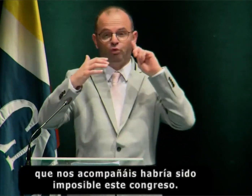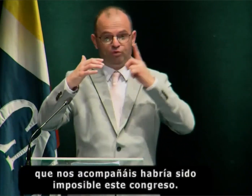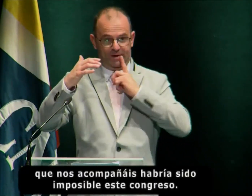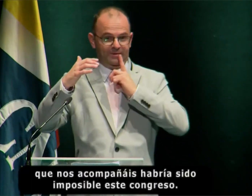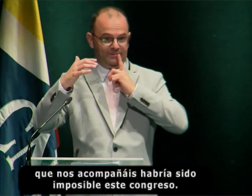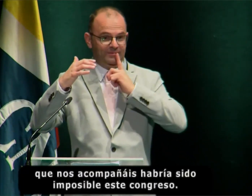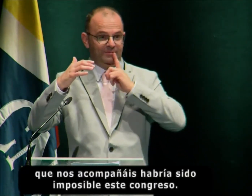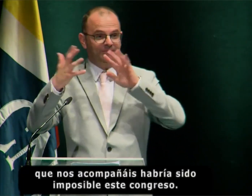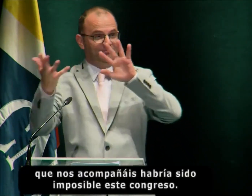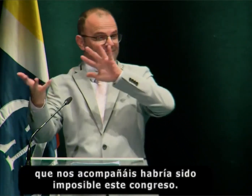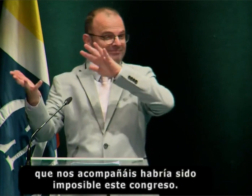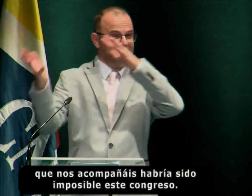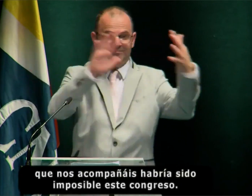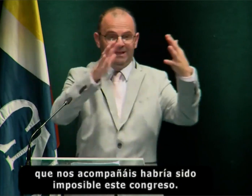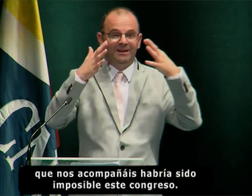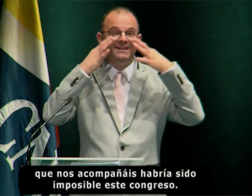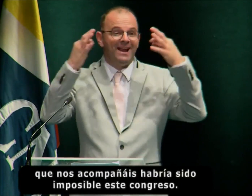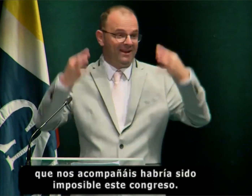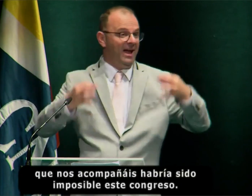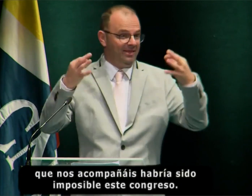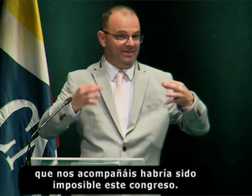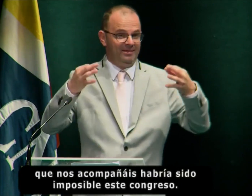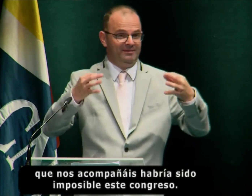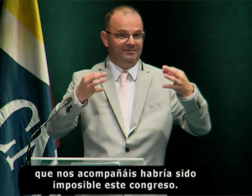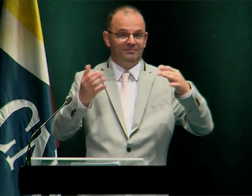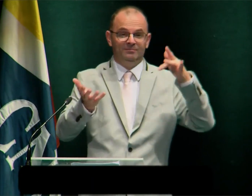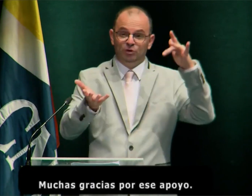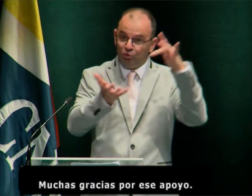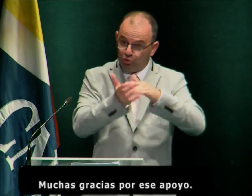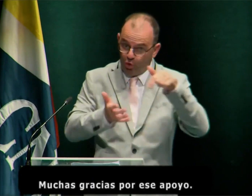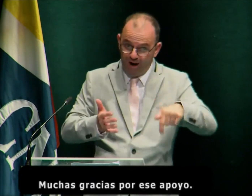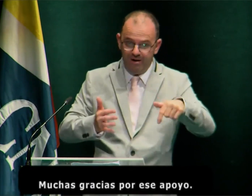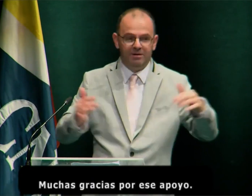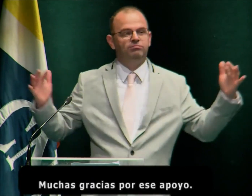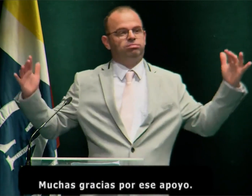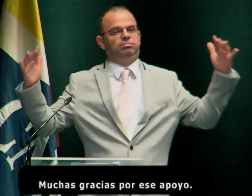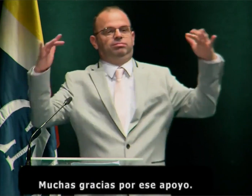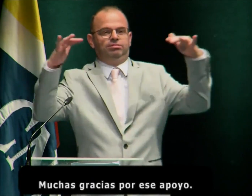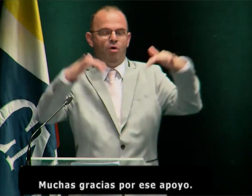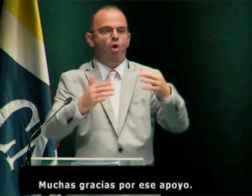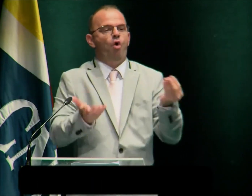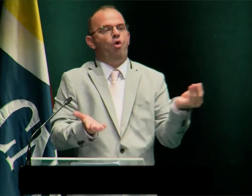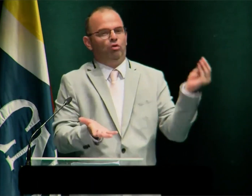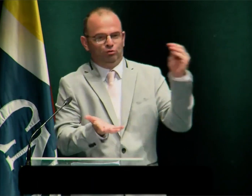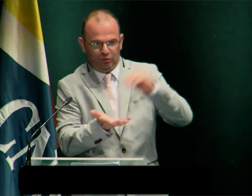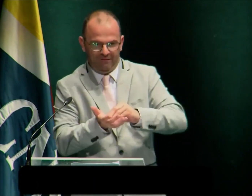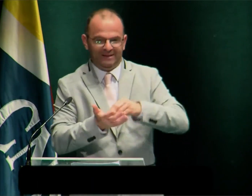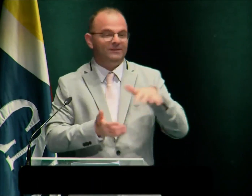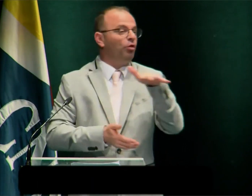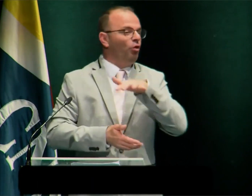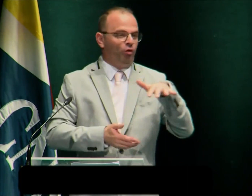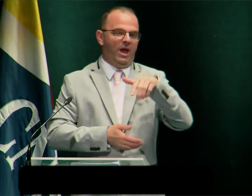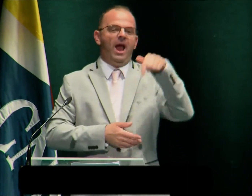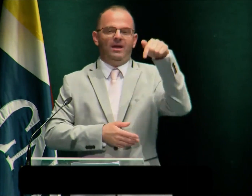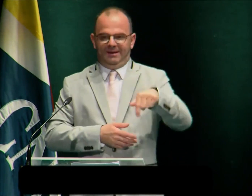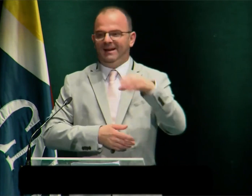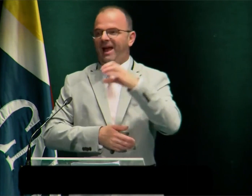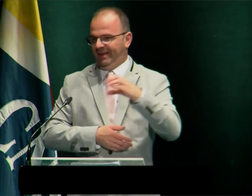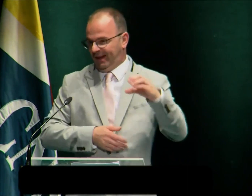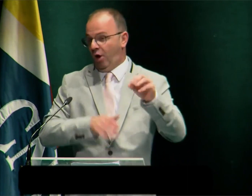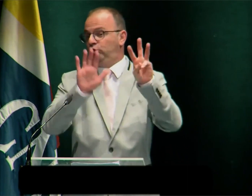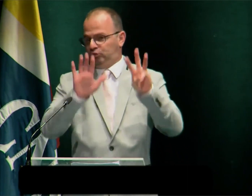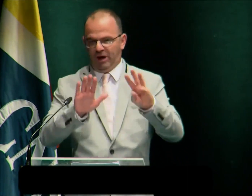Como sabéis, el lema de nuestro Congreso es Reconstrucción Asociativa, transformando